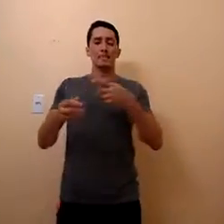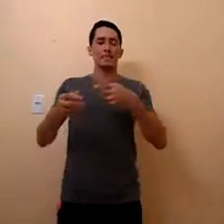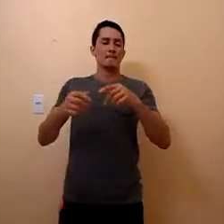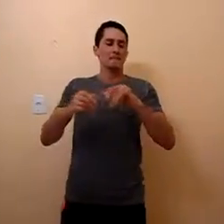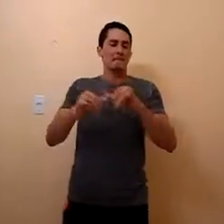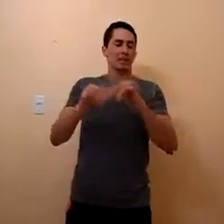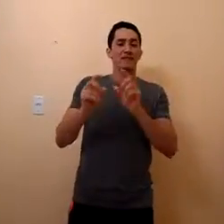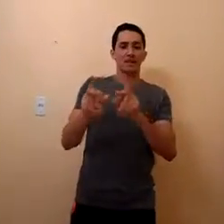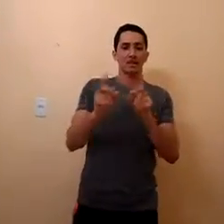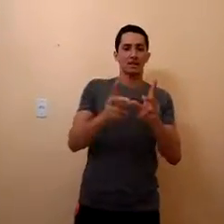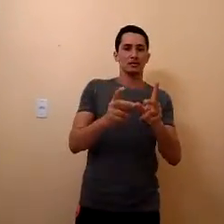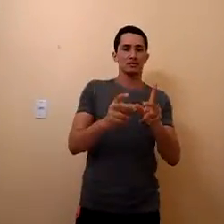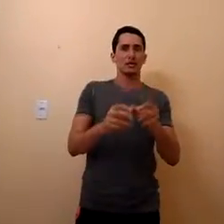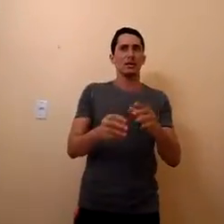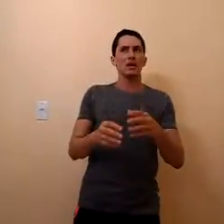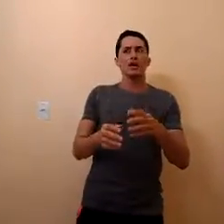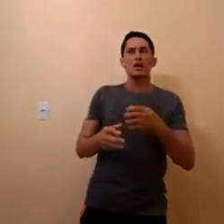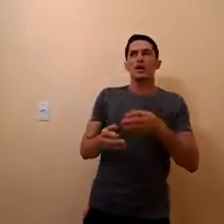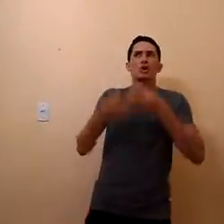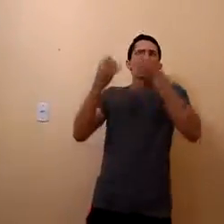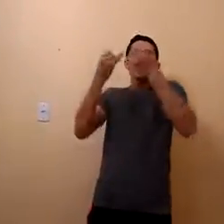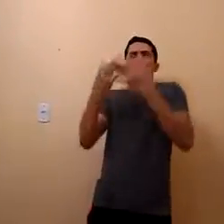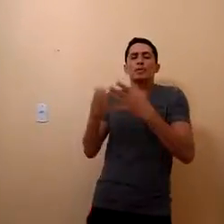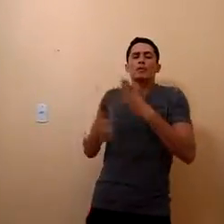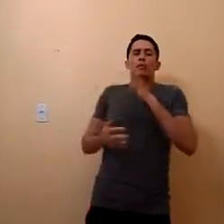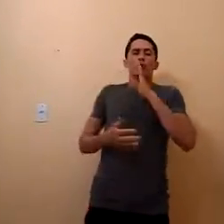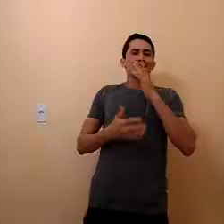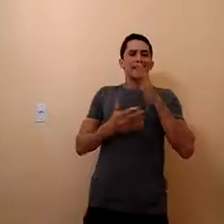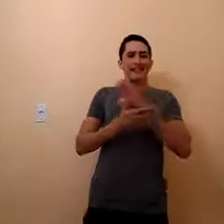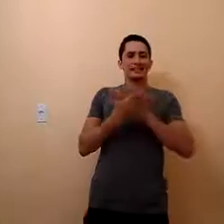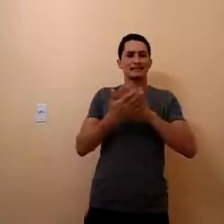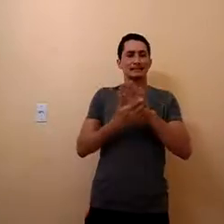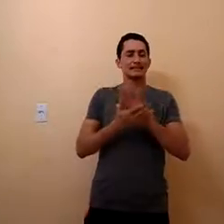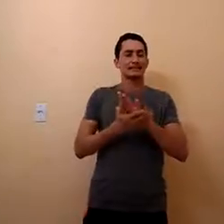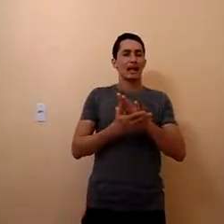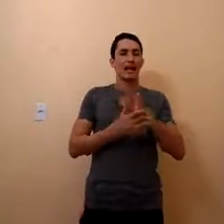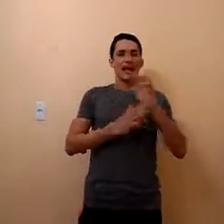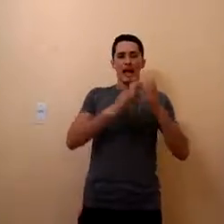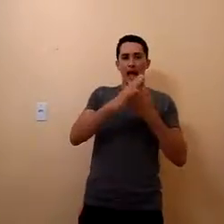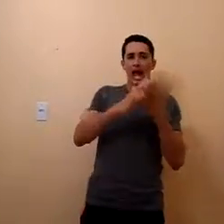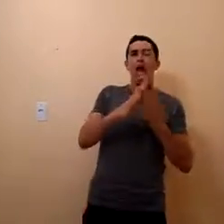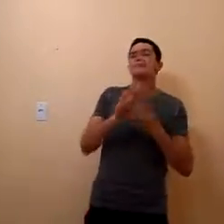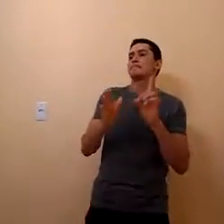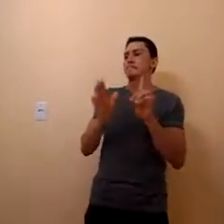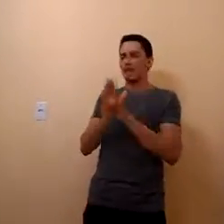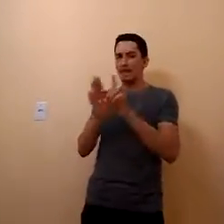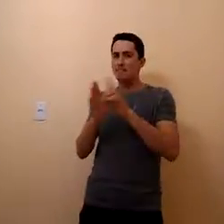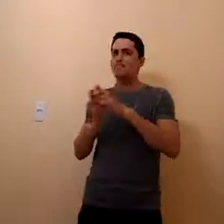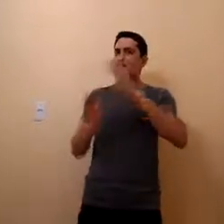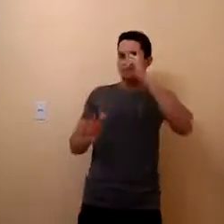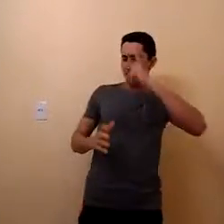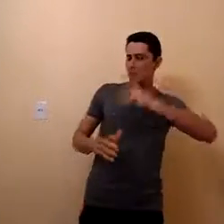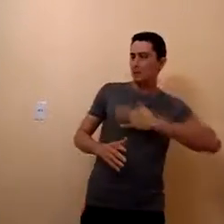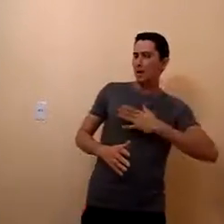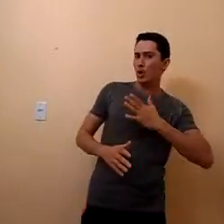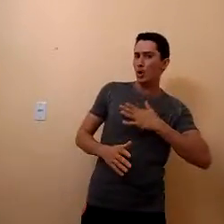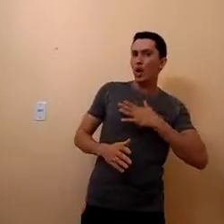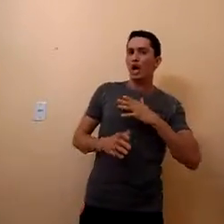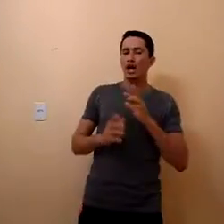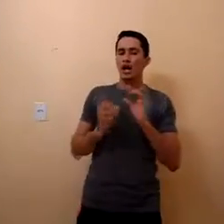de ser ouvida pelas autoridades de lá. A empresa afirmou ainda que vai procurar seus direitos e que já considera dar férias coletivas